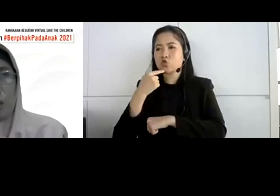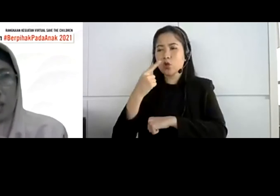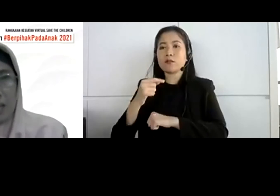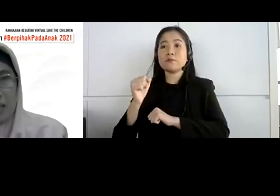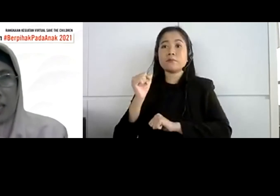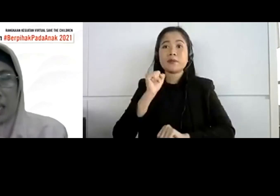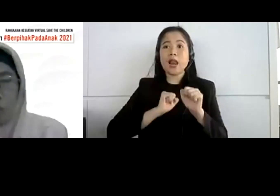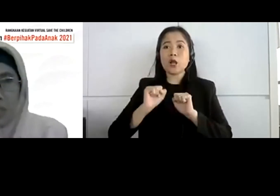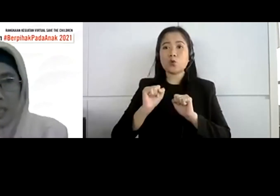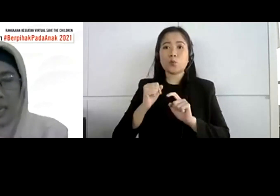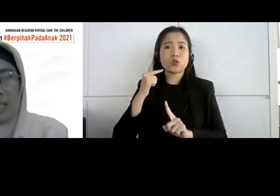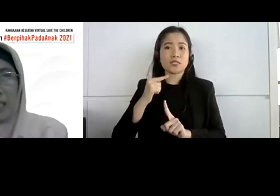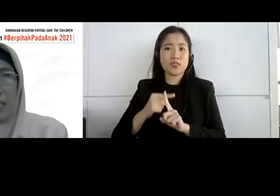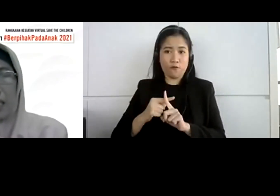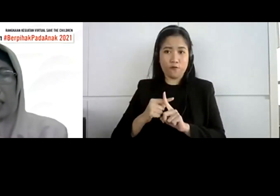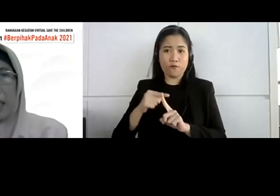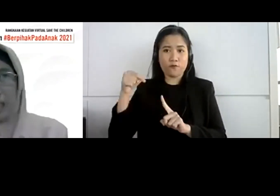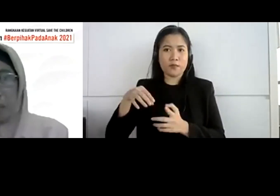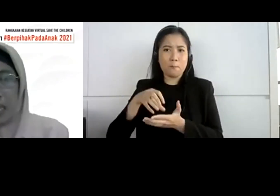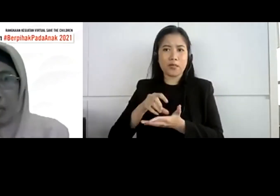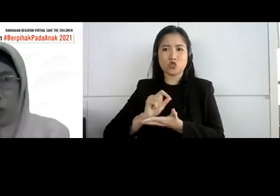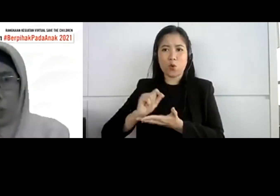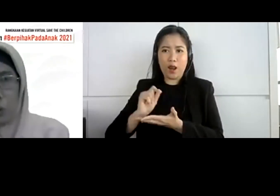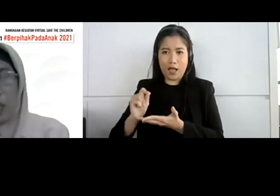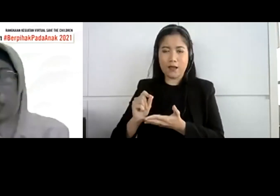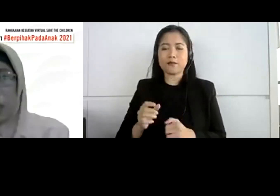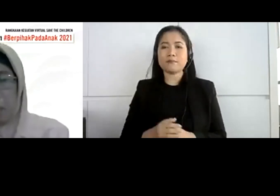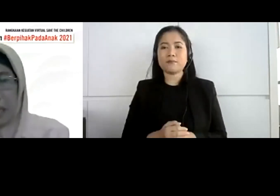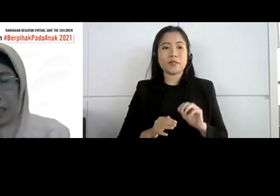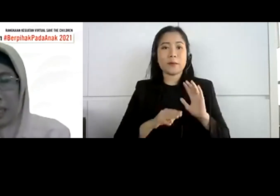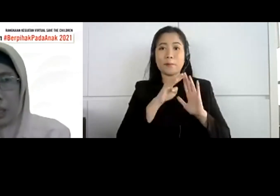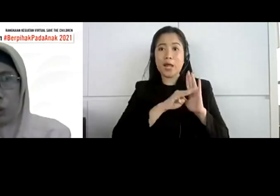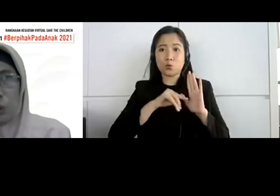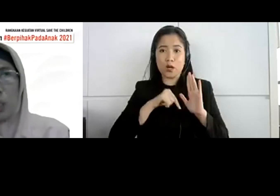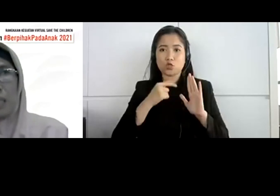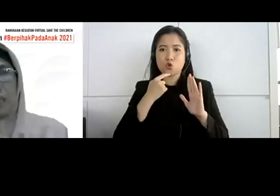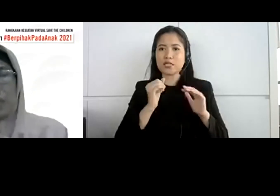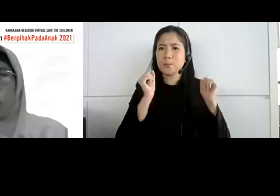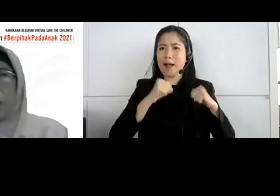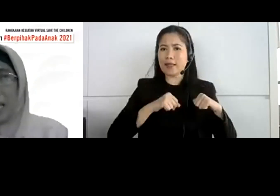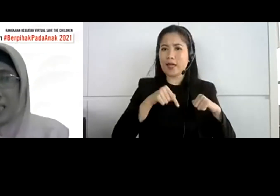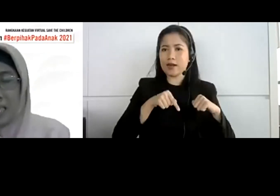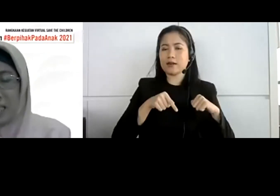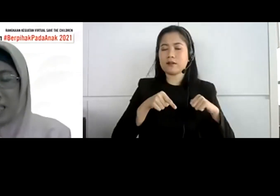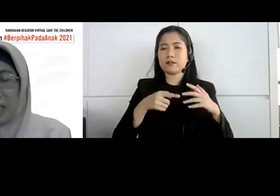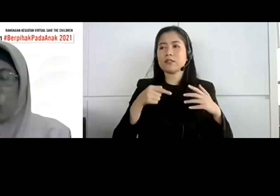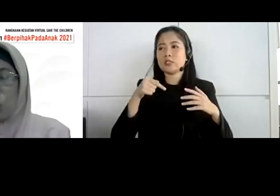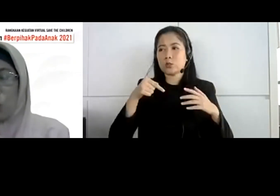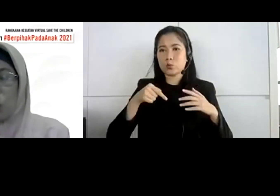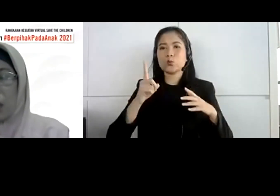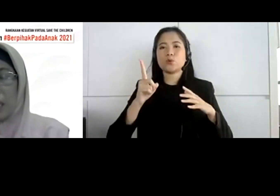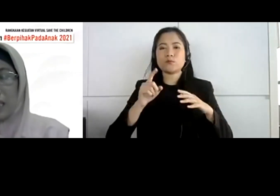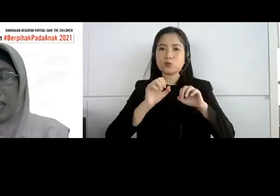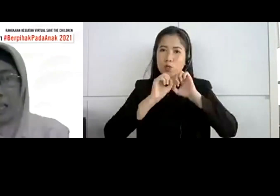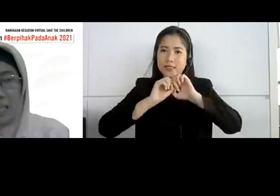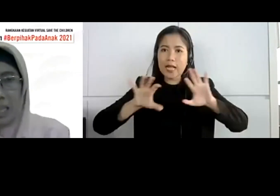di sekolah. Kemudian, tata perilaku itu atau kesepakatan itu kita sosialisasikan